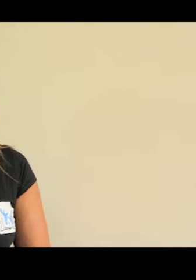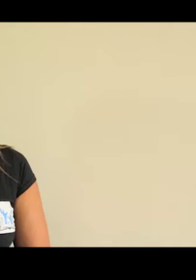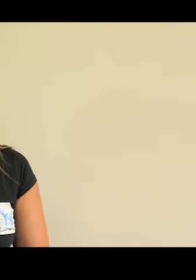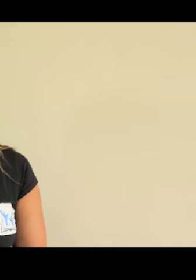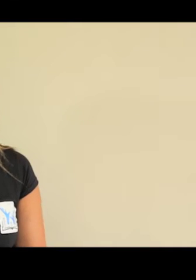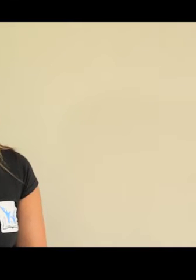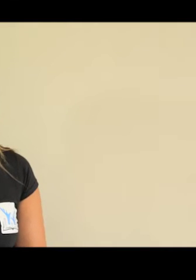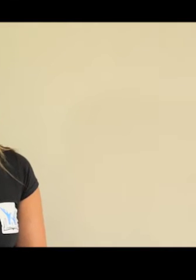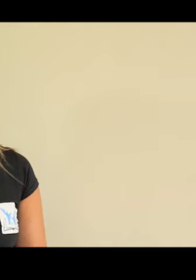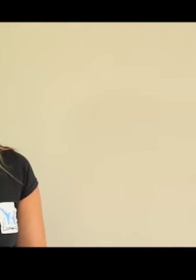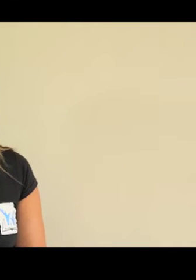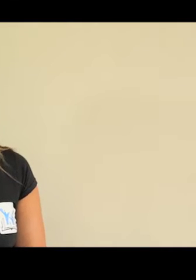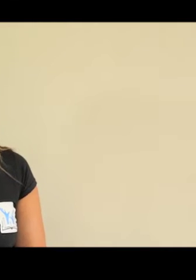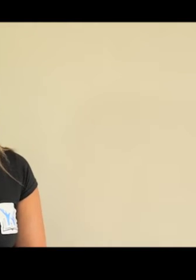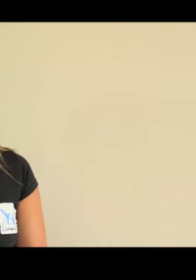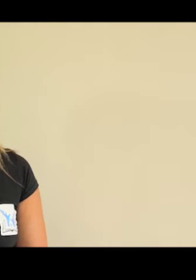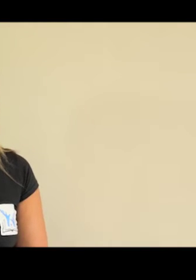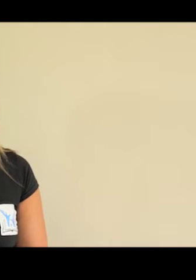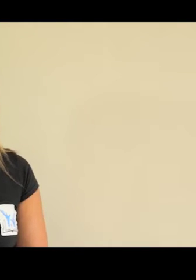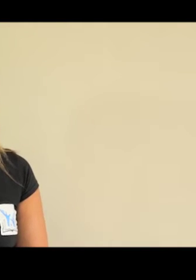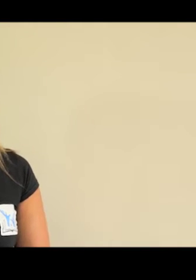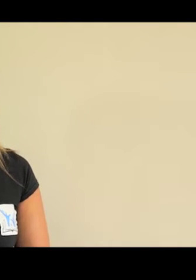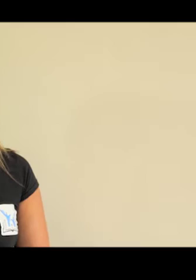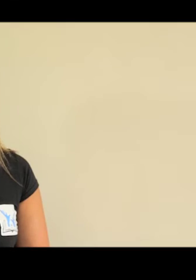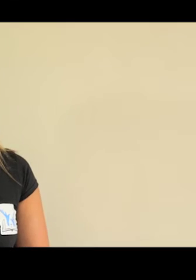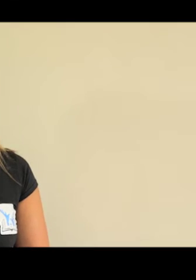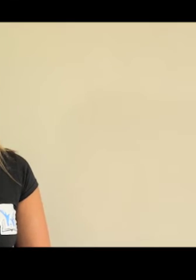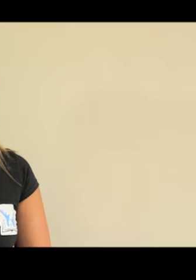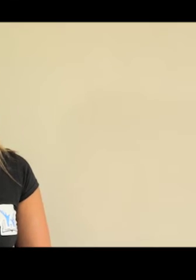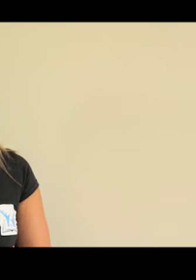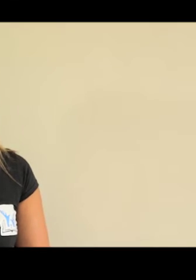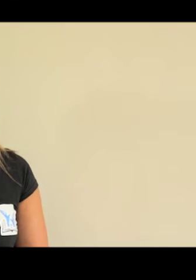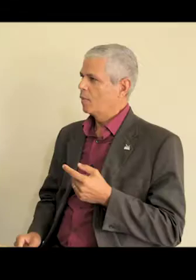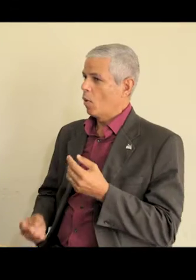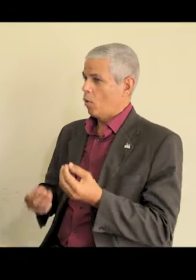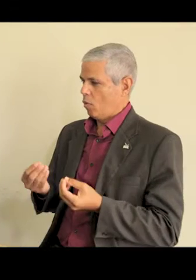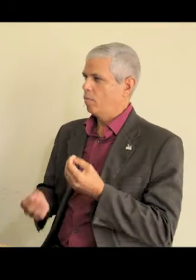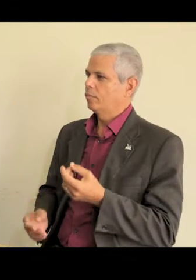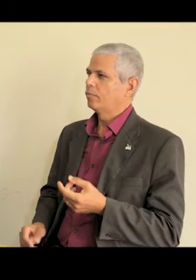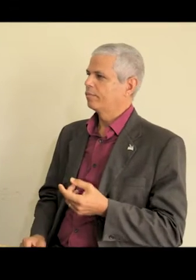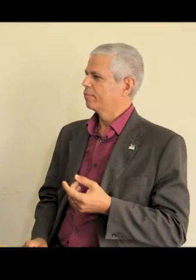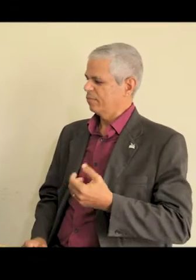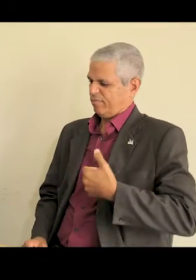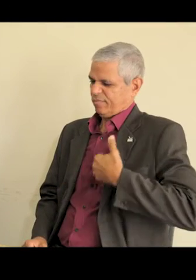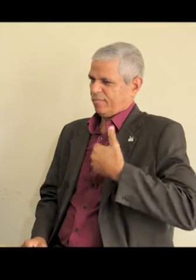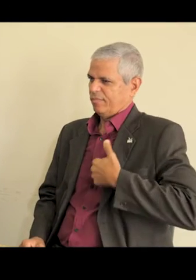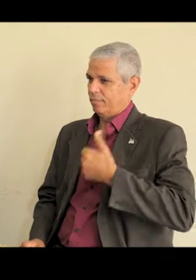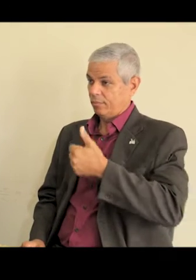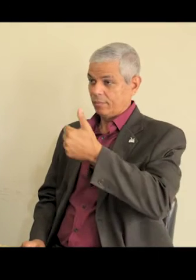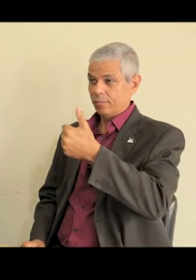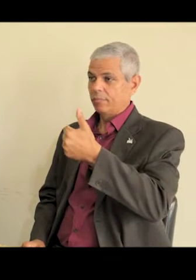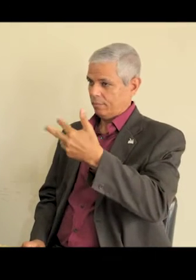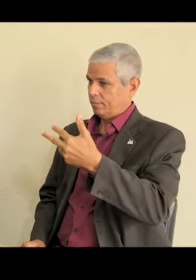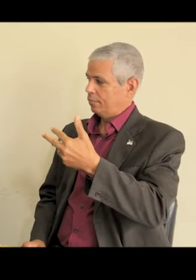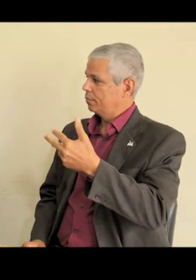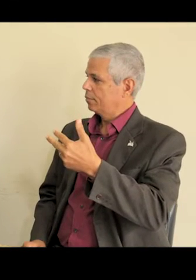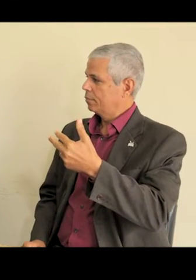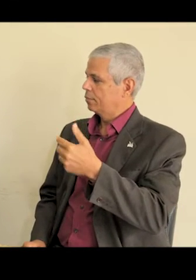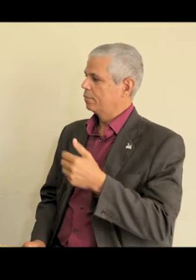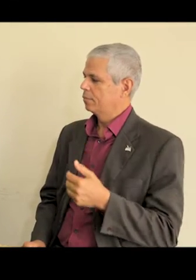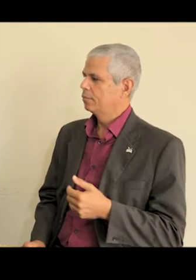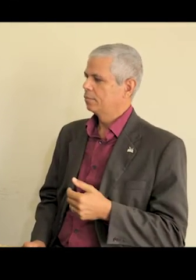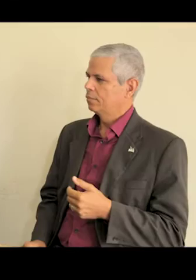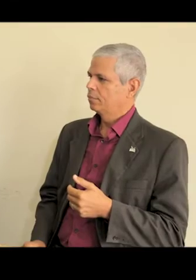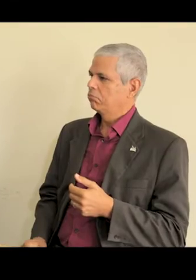dele realmente foi eu estar dentro desse ministério para ajudar os meus pais. Fiquei surdo quando eu tinha